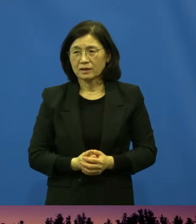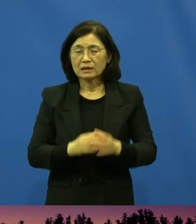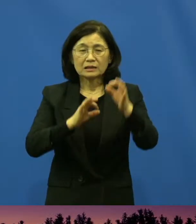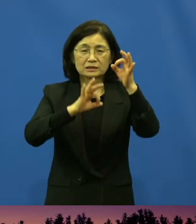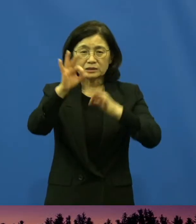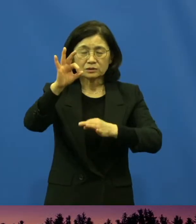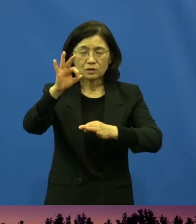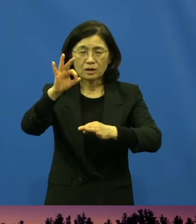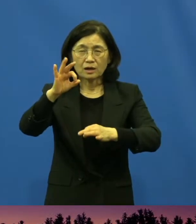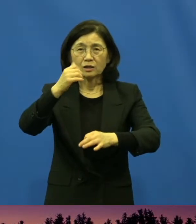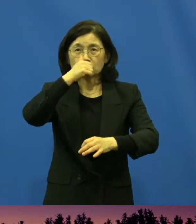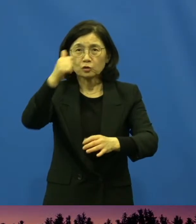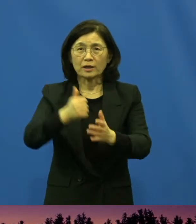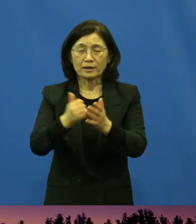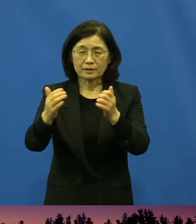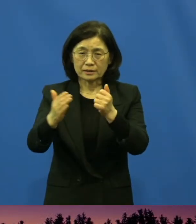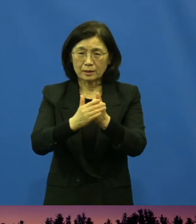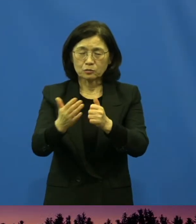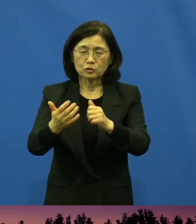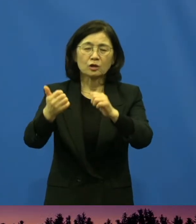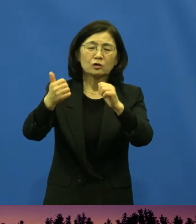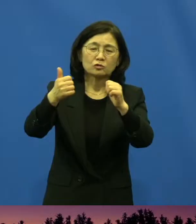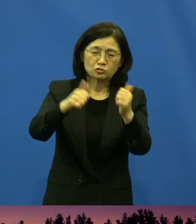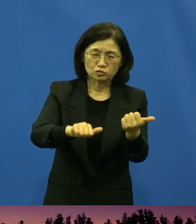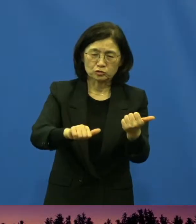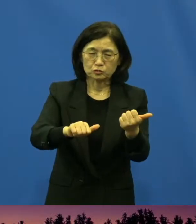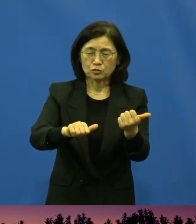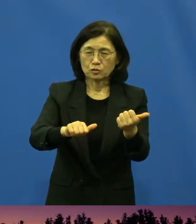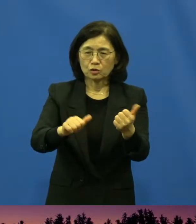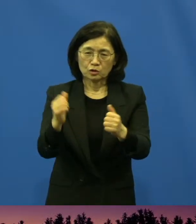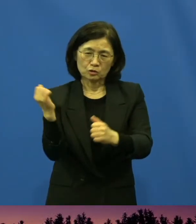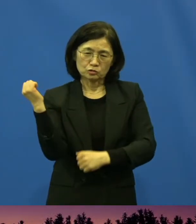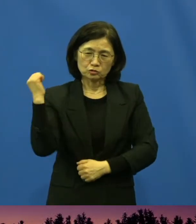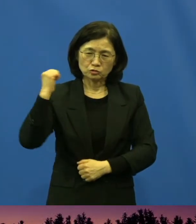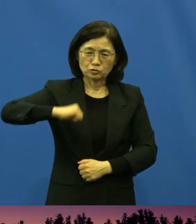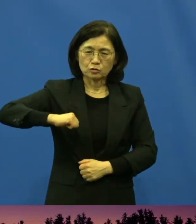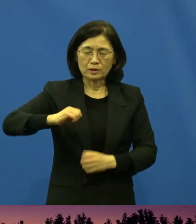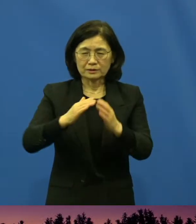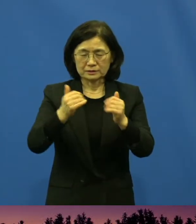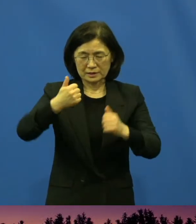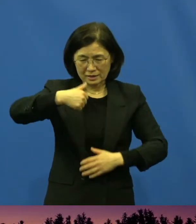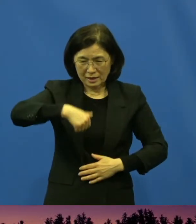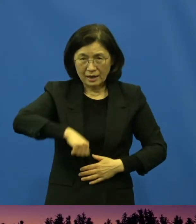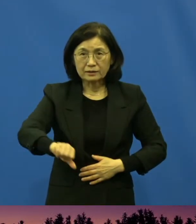죽었던 자들이고 불순종의 아들들이다. 또 육체의 욕심을 따라 살았고